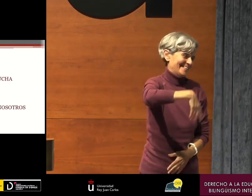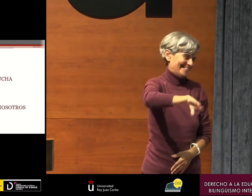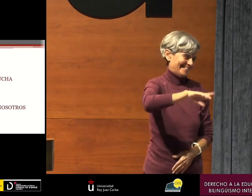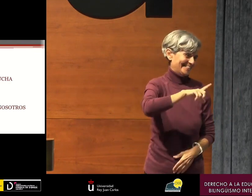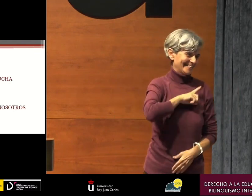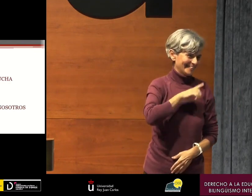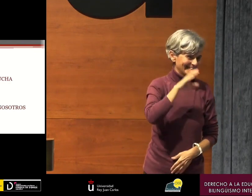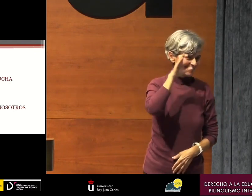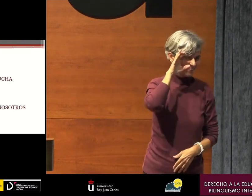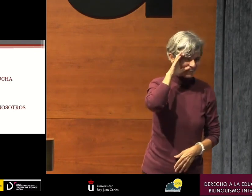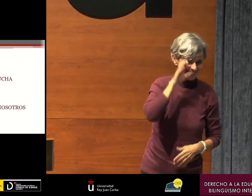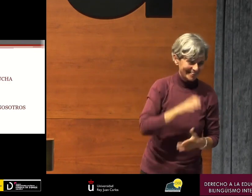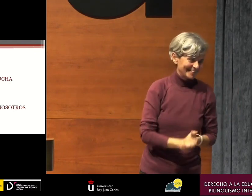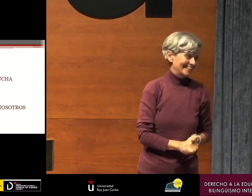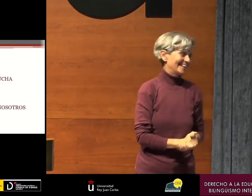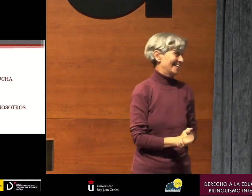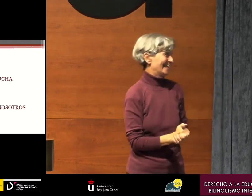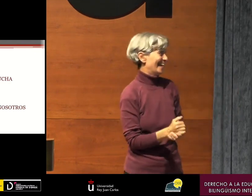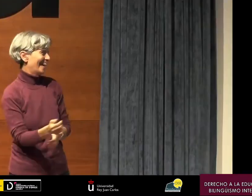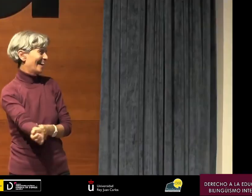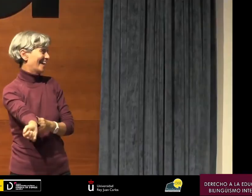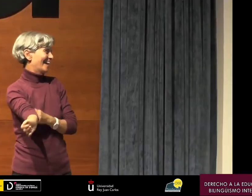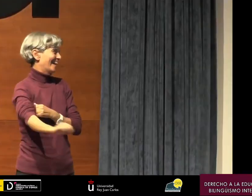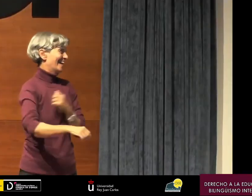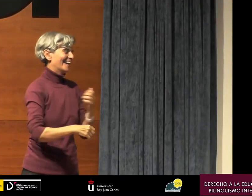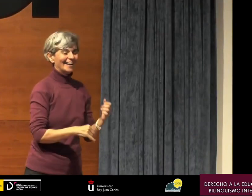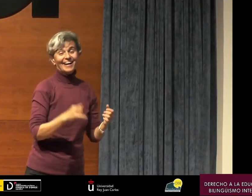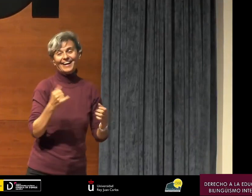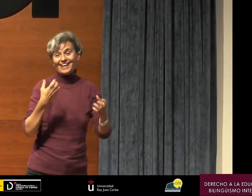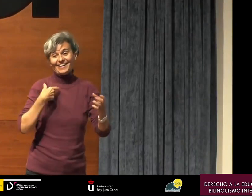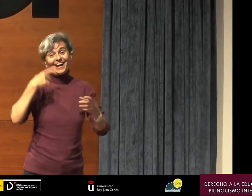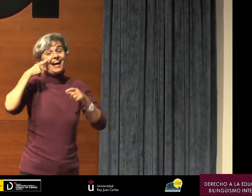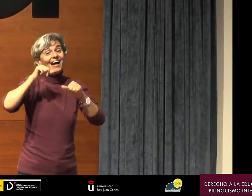Gracias. Gracias por vuestra escucha.